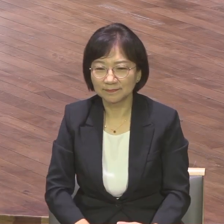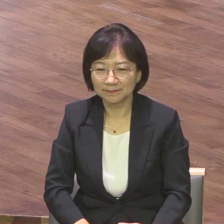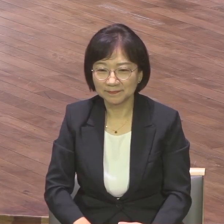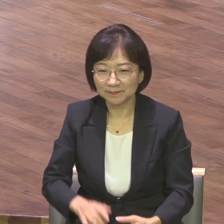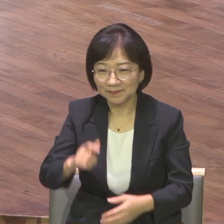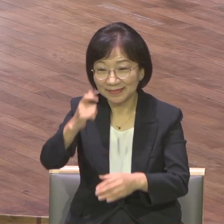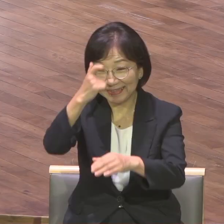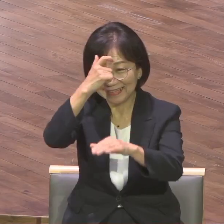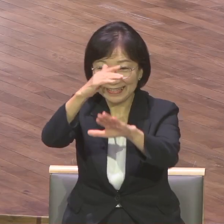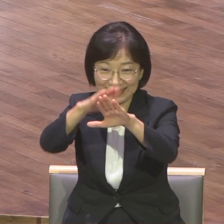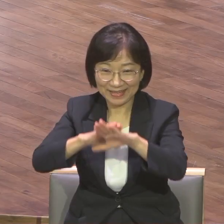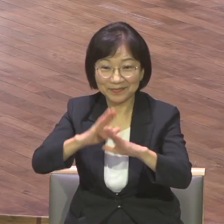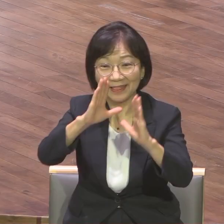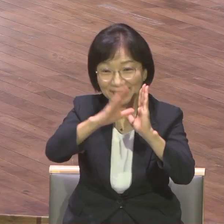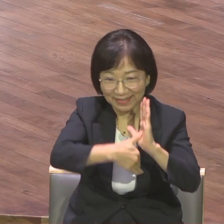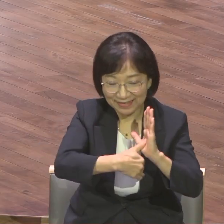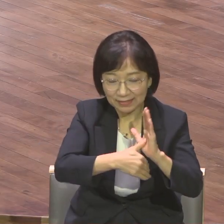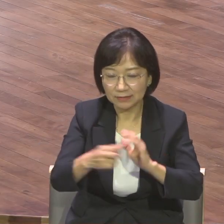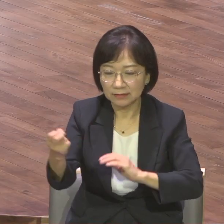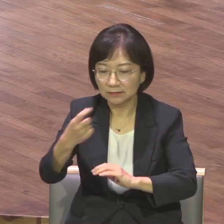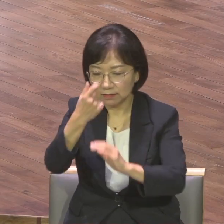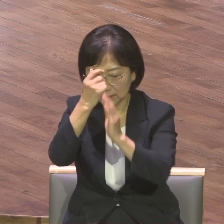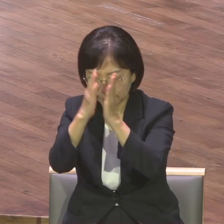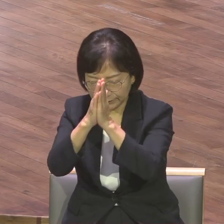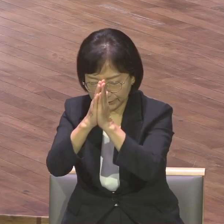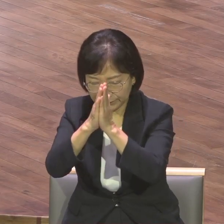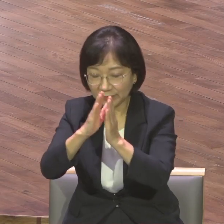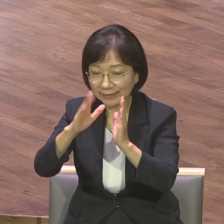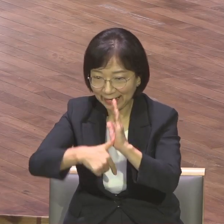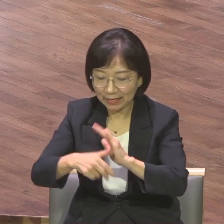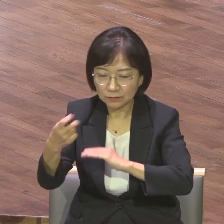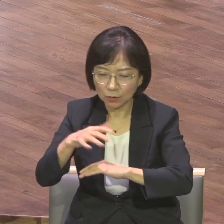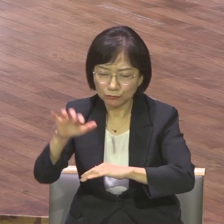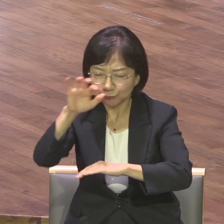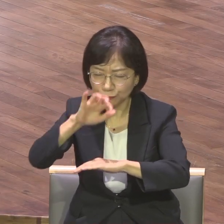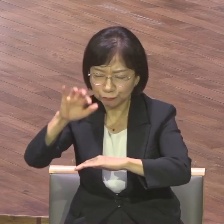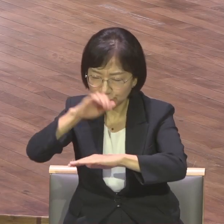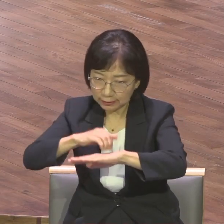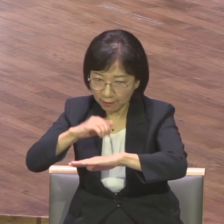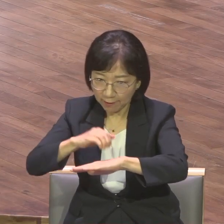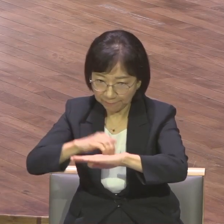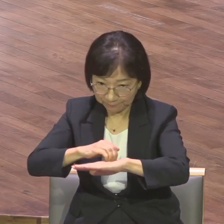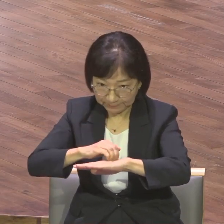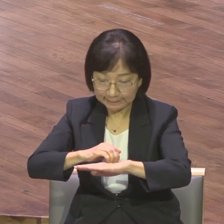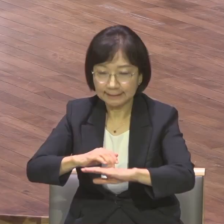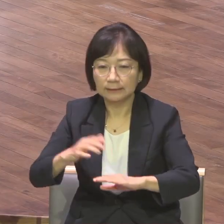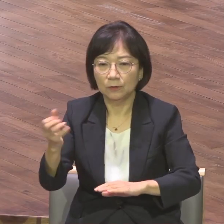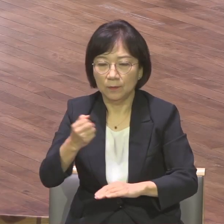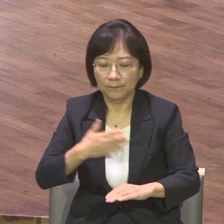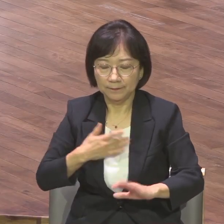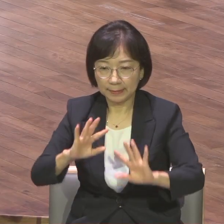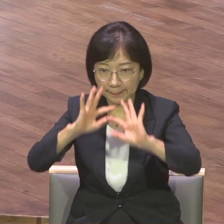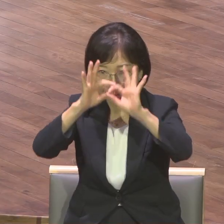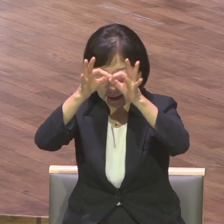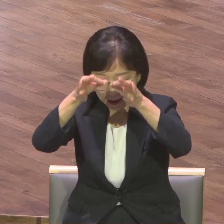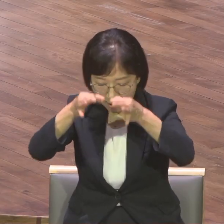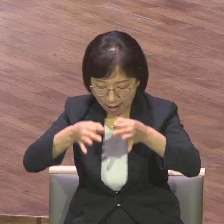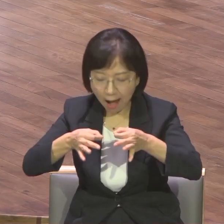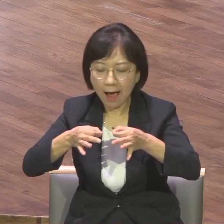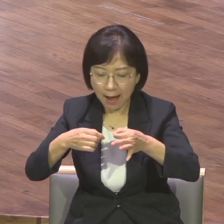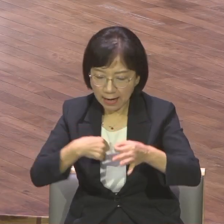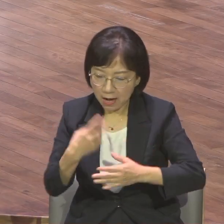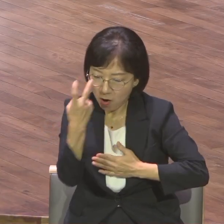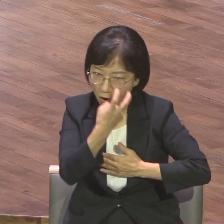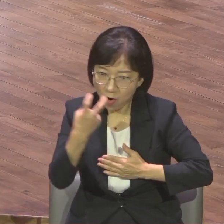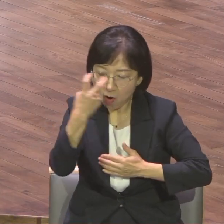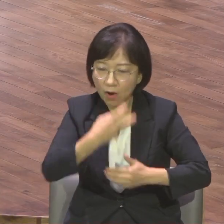예배 통해서 기도 통해서 훈련 통해서 영적인 삶을 진단하고 삶의 방향을 맞춰 수시로